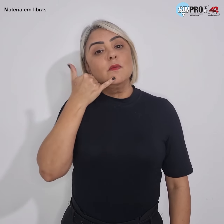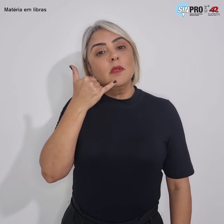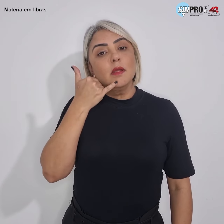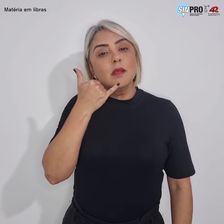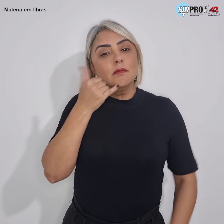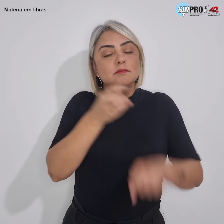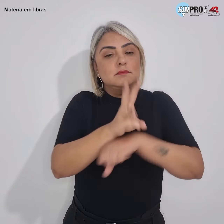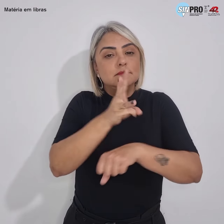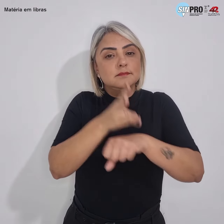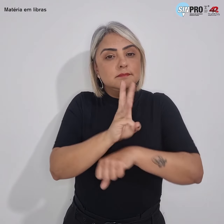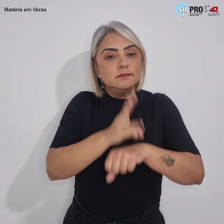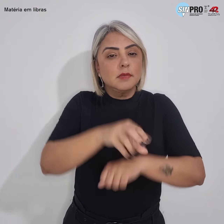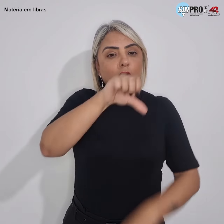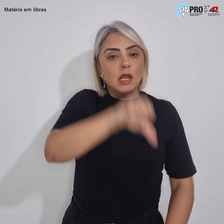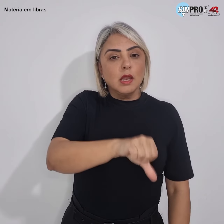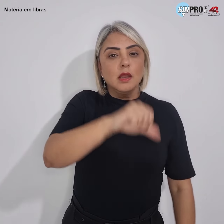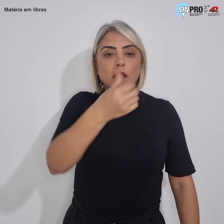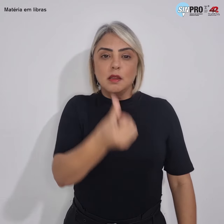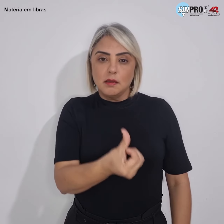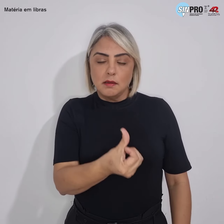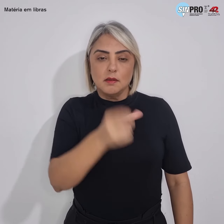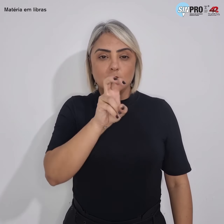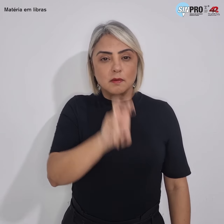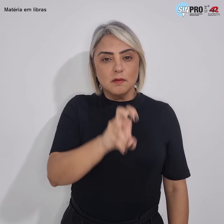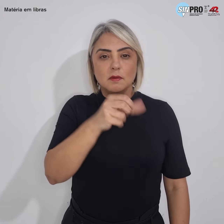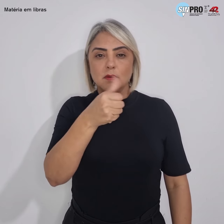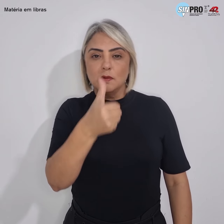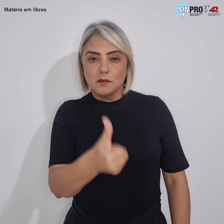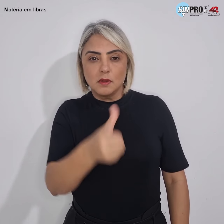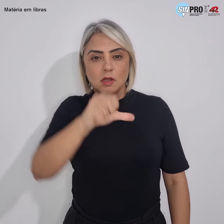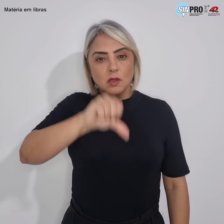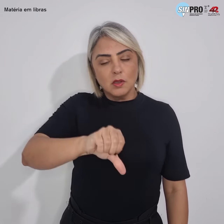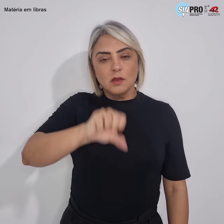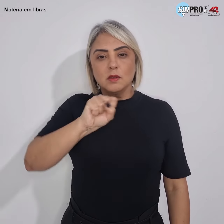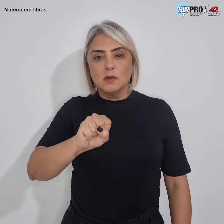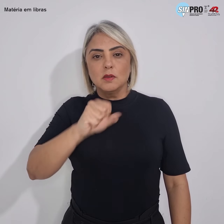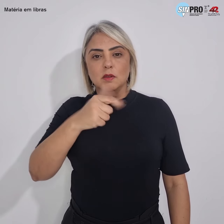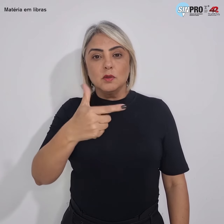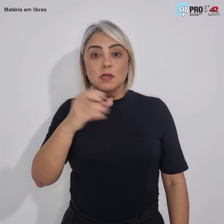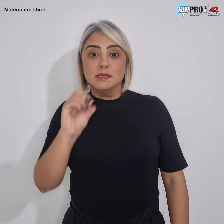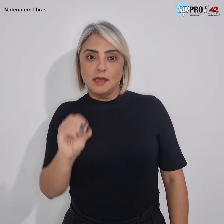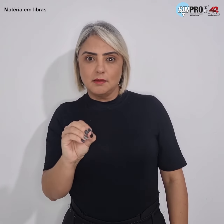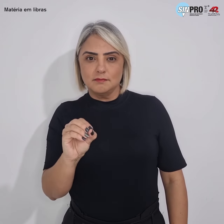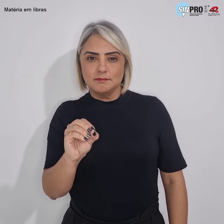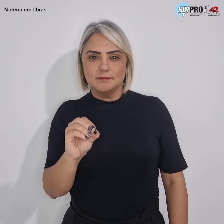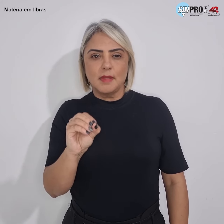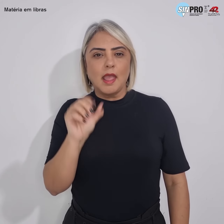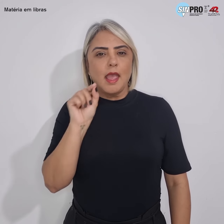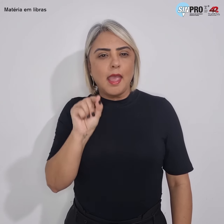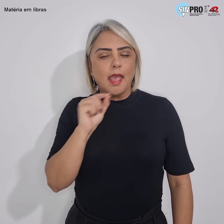celular WhatsApp 96519820, é um dos